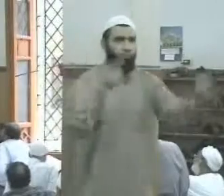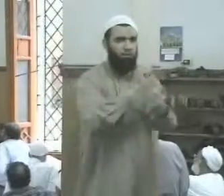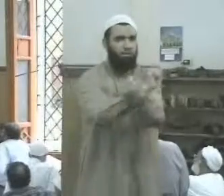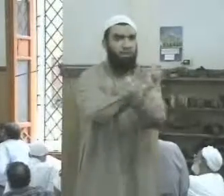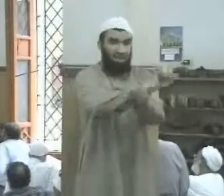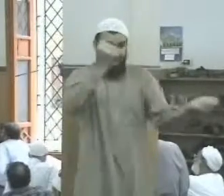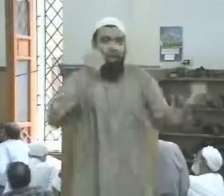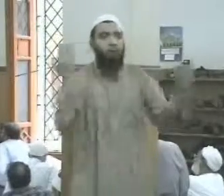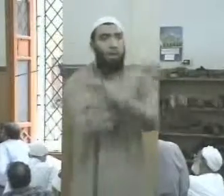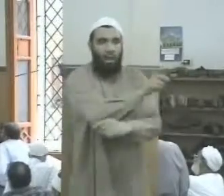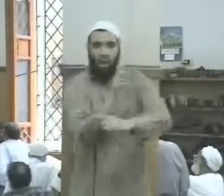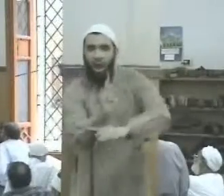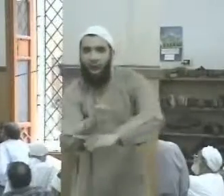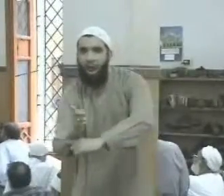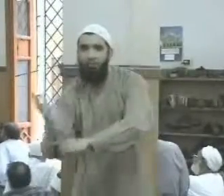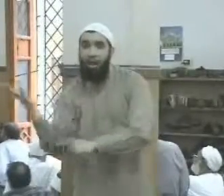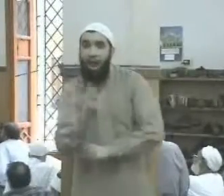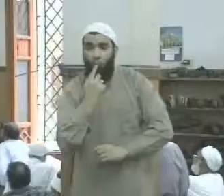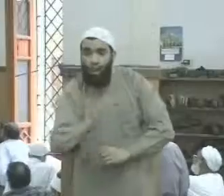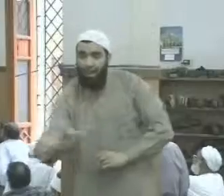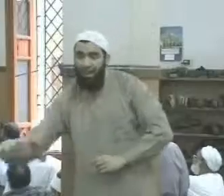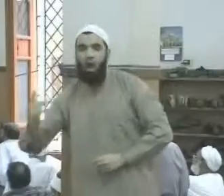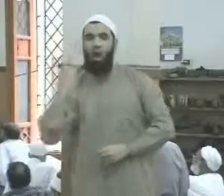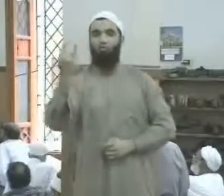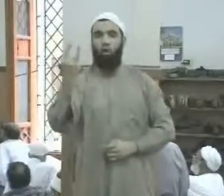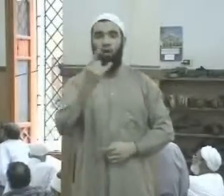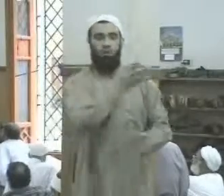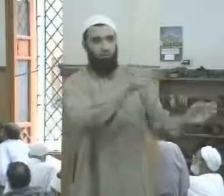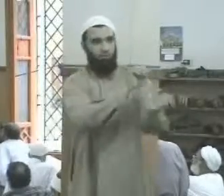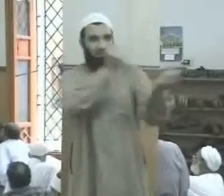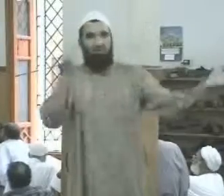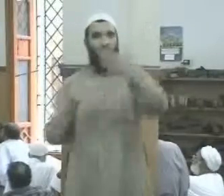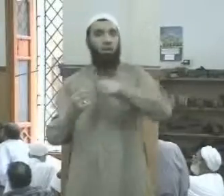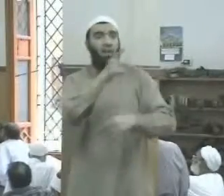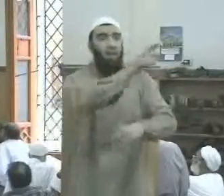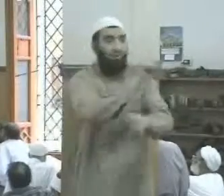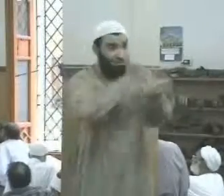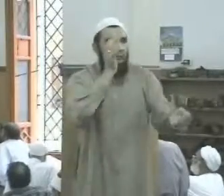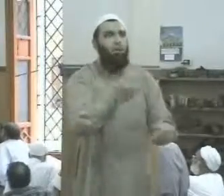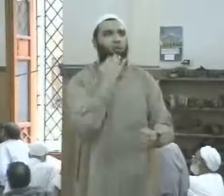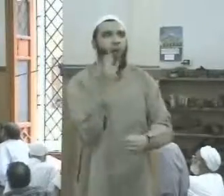ولو كان هذا مقبولا ما كان أول ما نزل